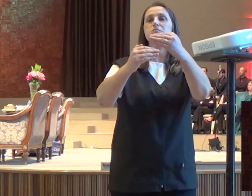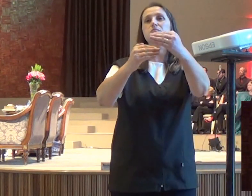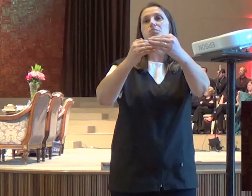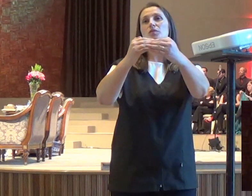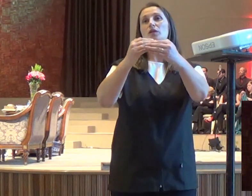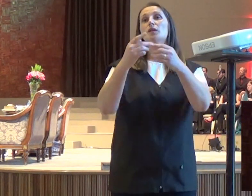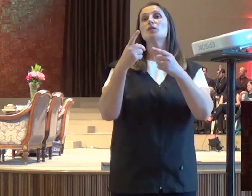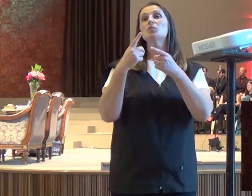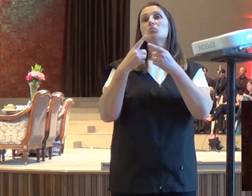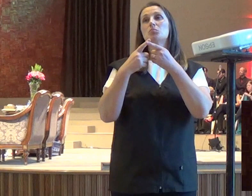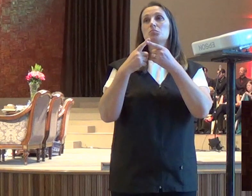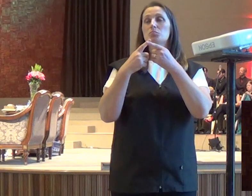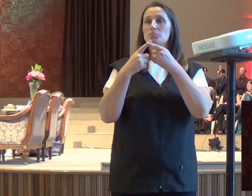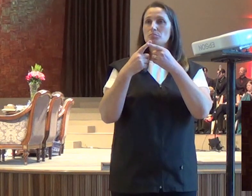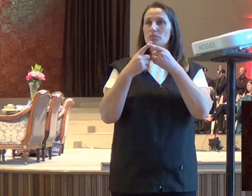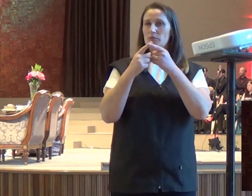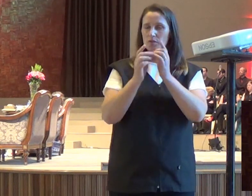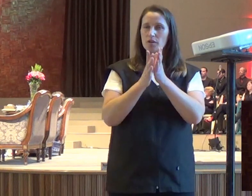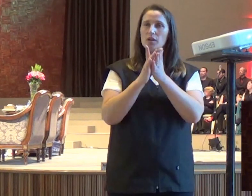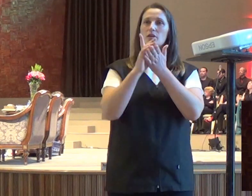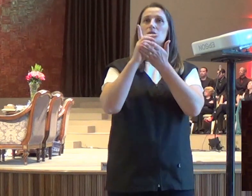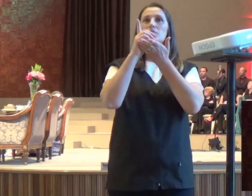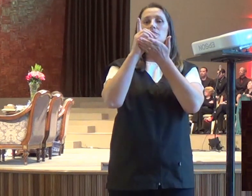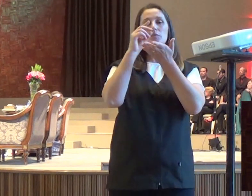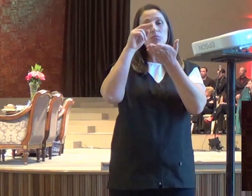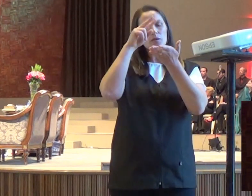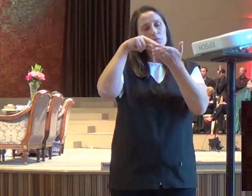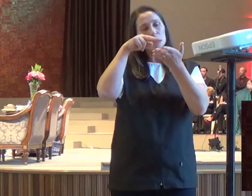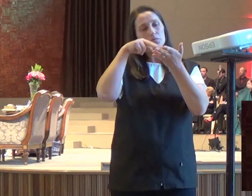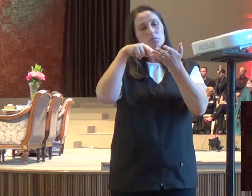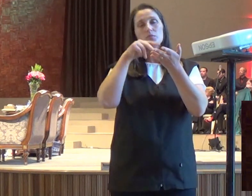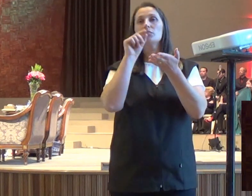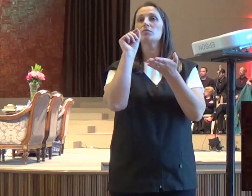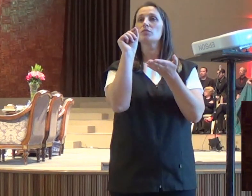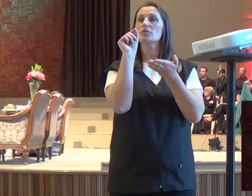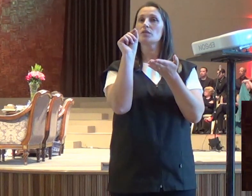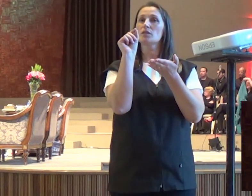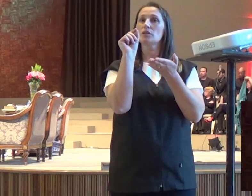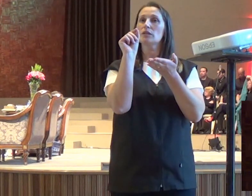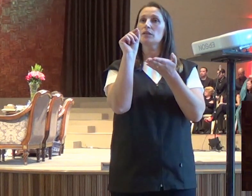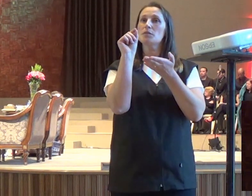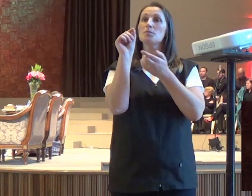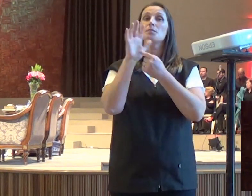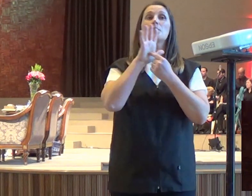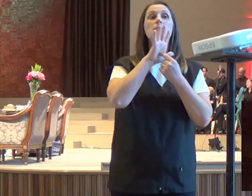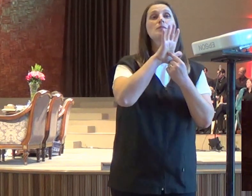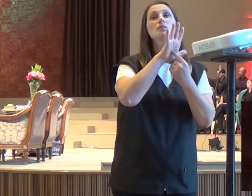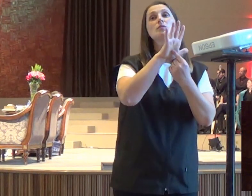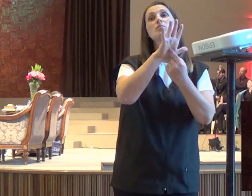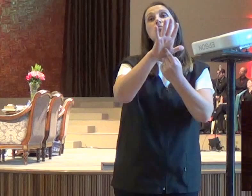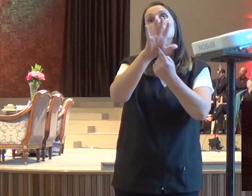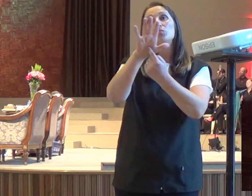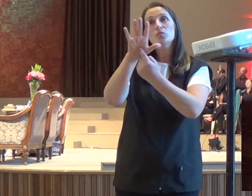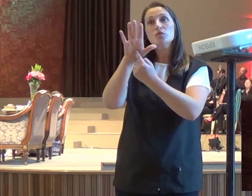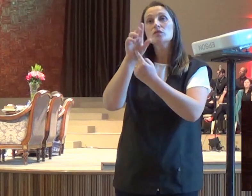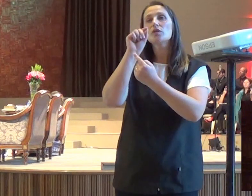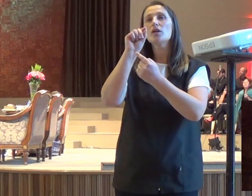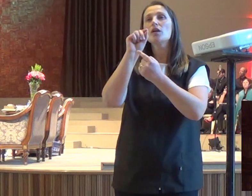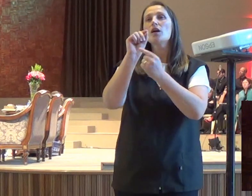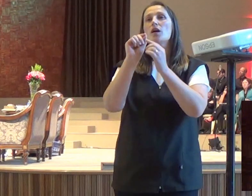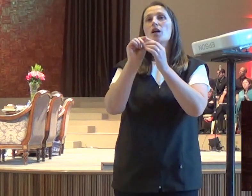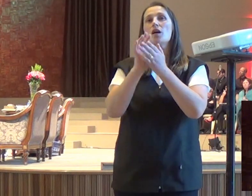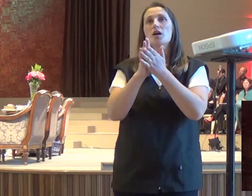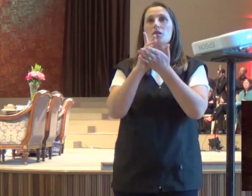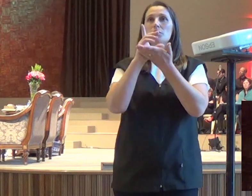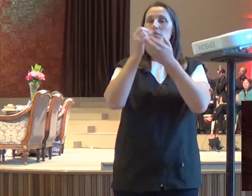Por isso eu queria olhar para a palavra de Deus, e tentar mostrar para a gente aqui, o que a Bíblia fala,